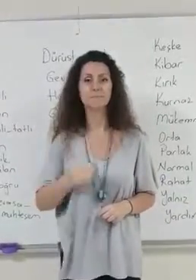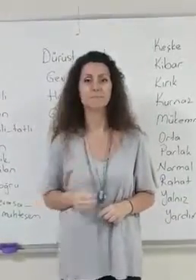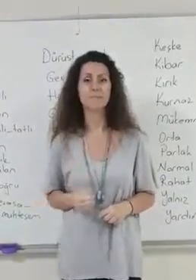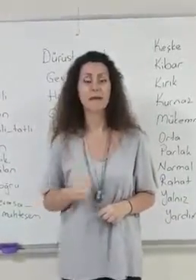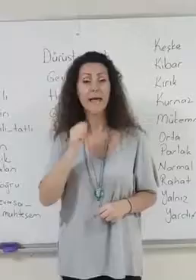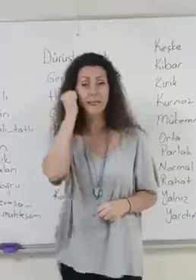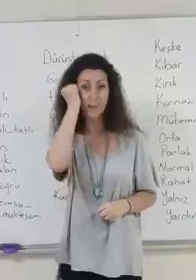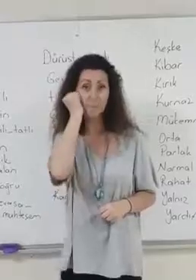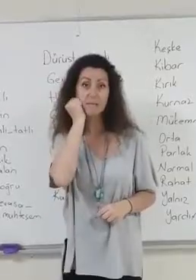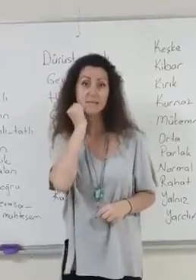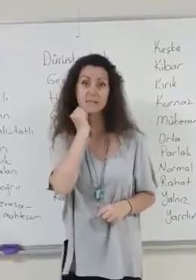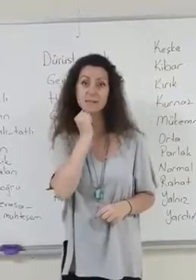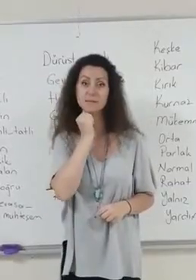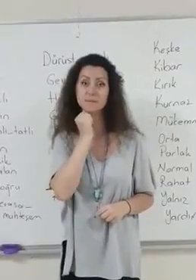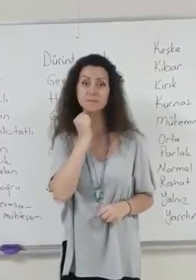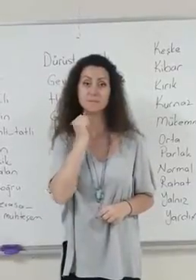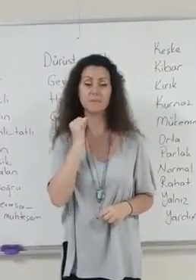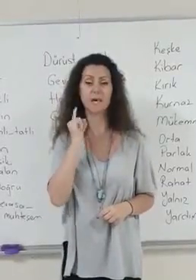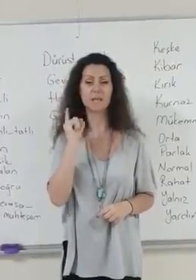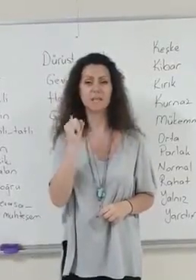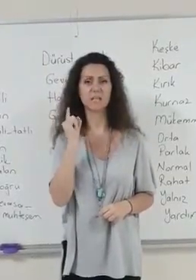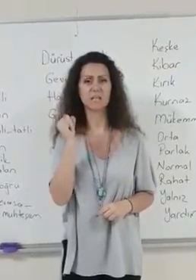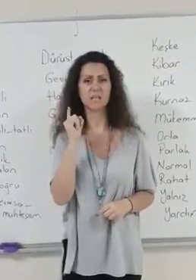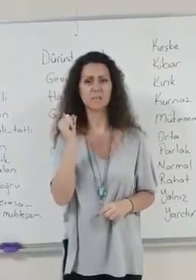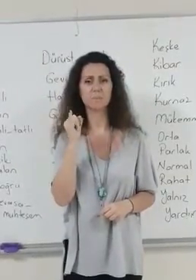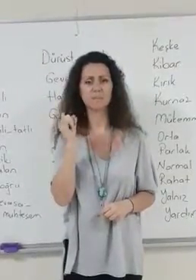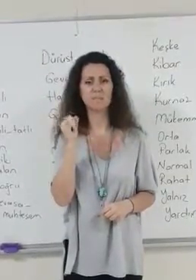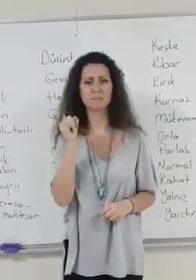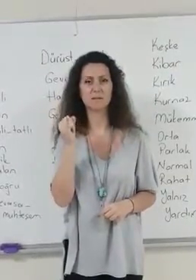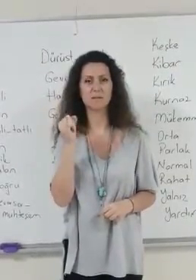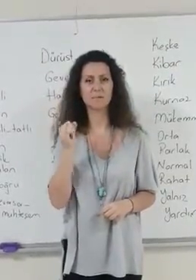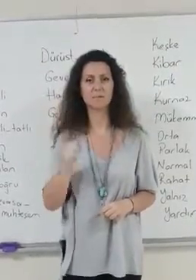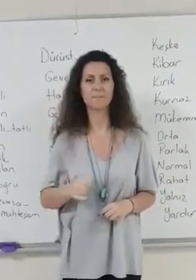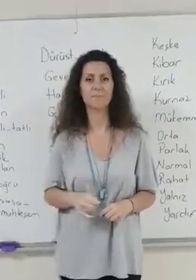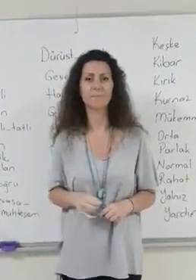temiz, kirli, pis, doğru,